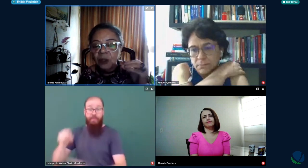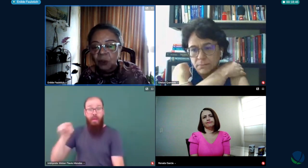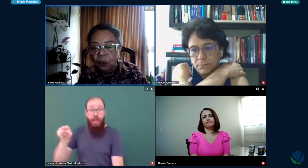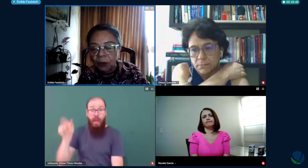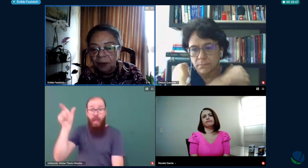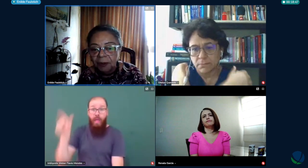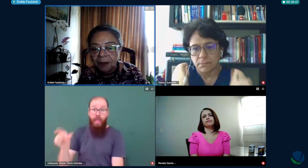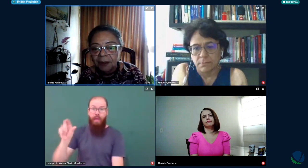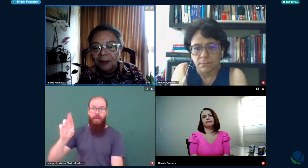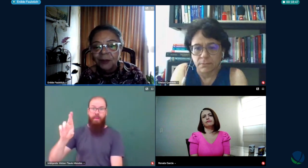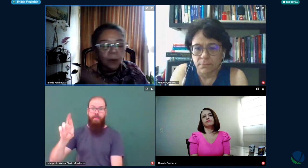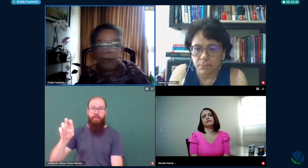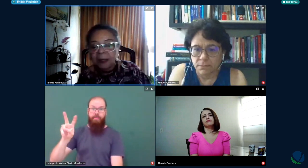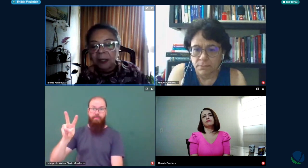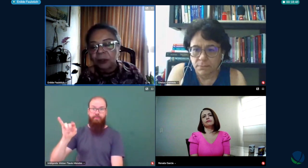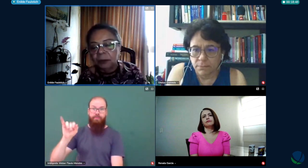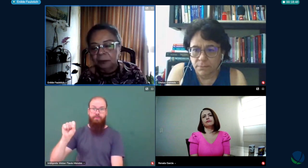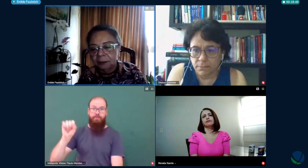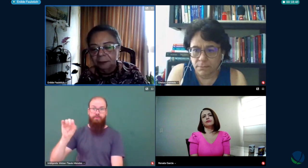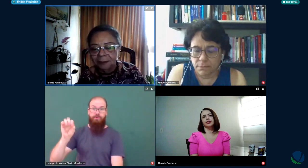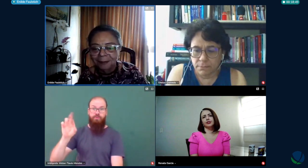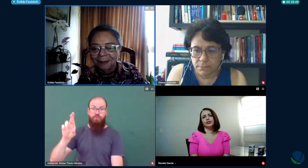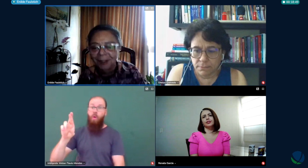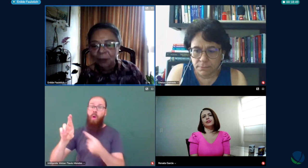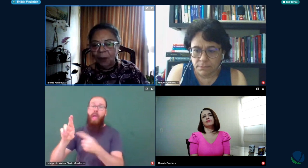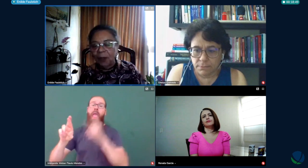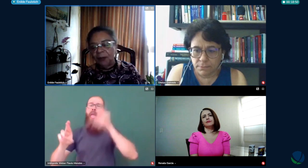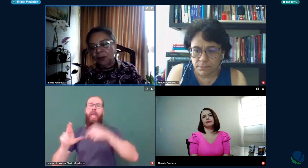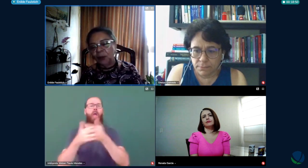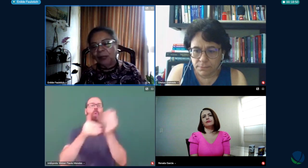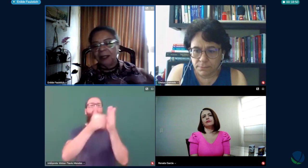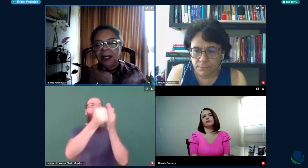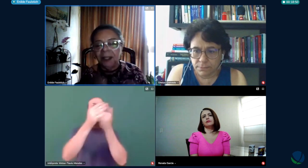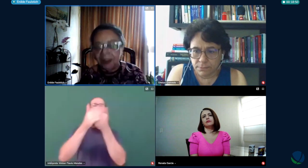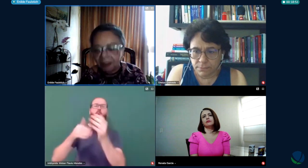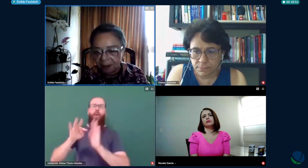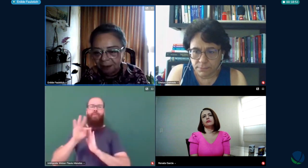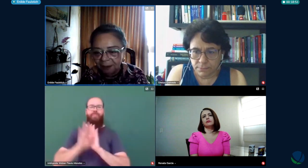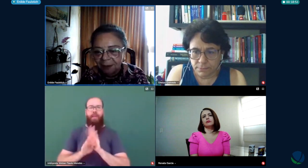um revisor de qualquer texto. Ele não é um revisor